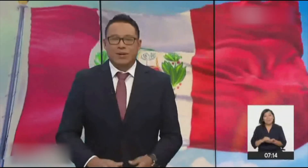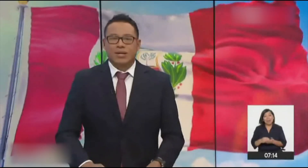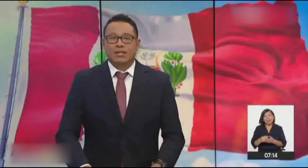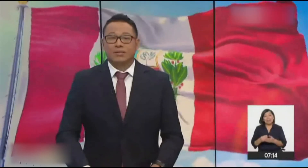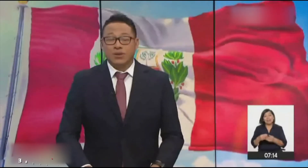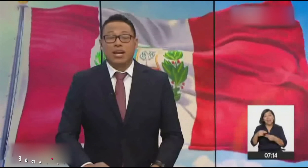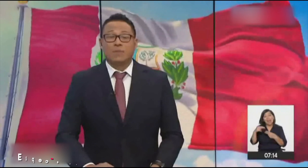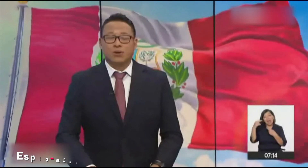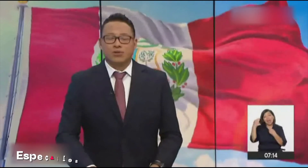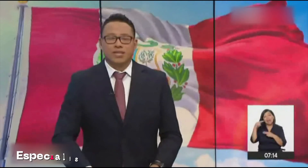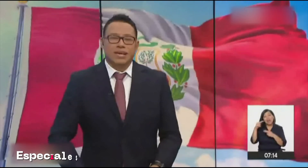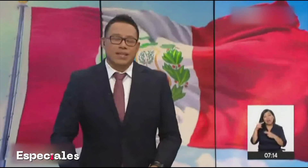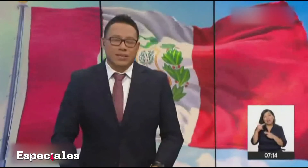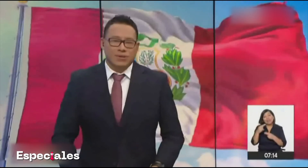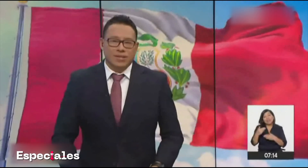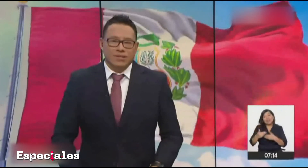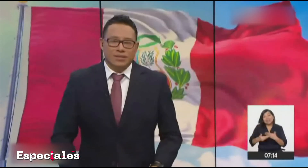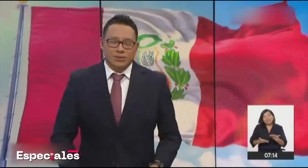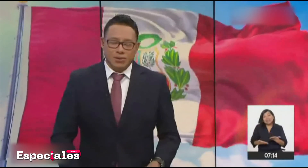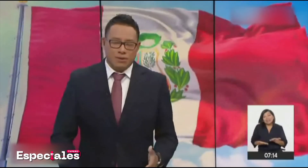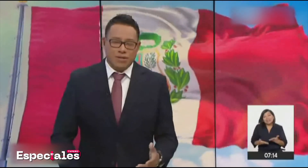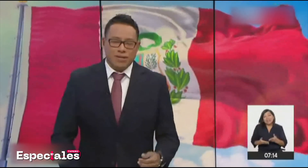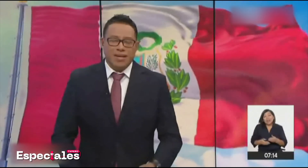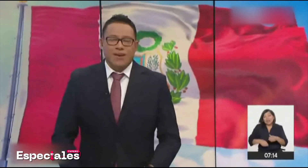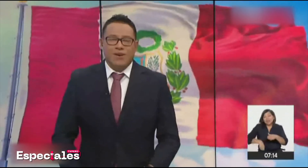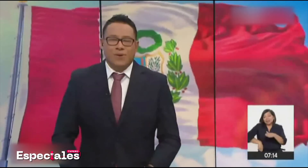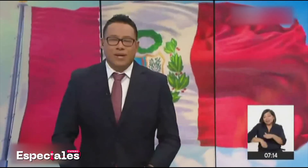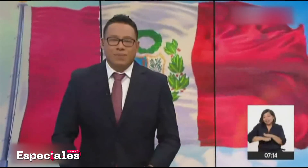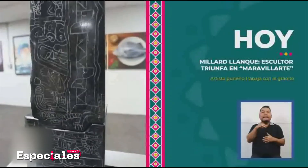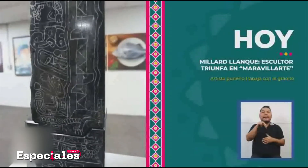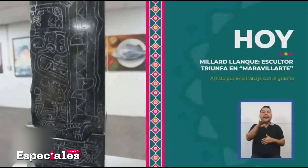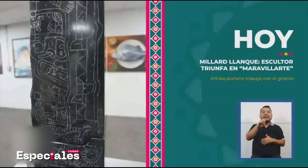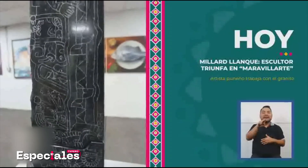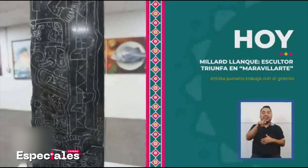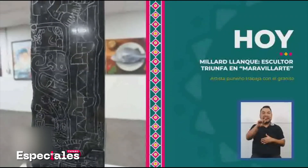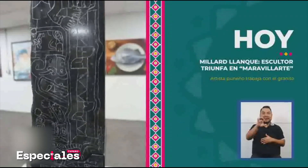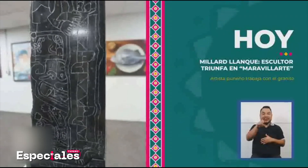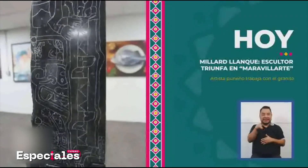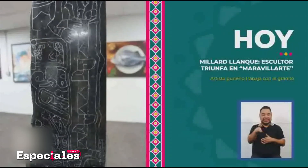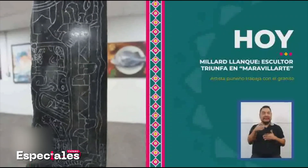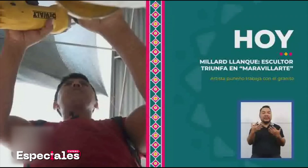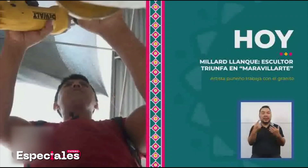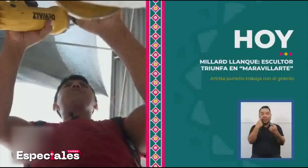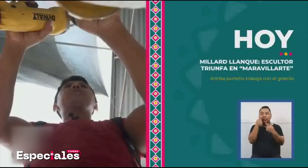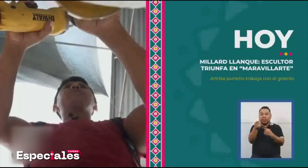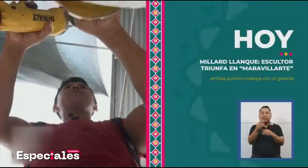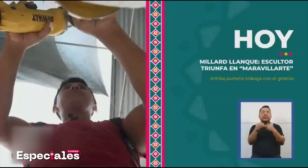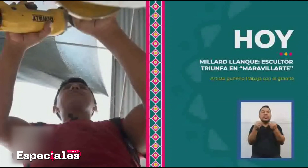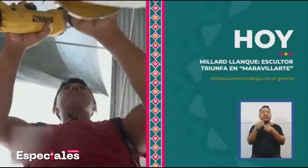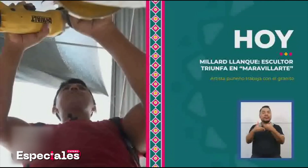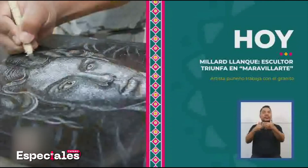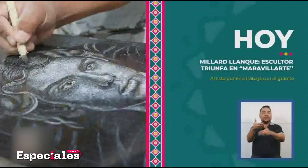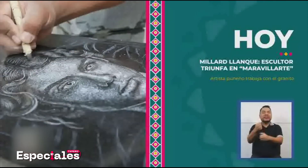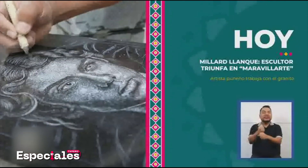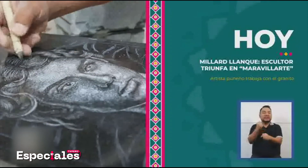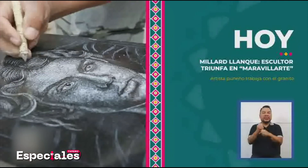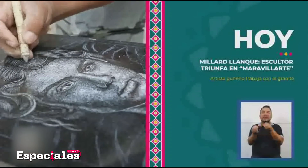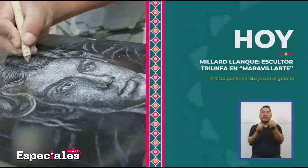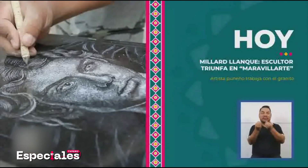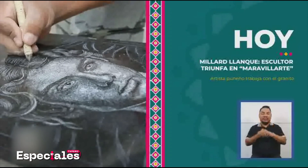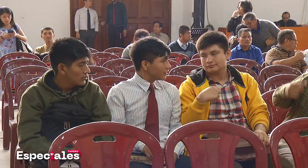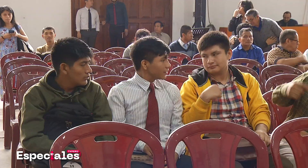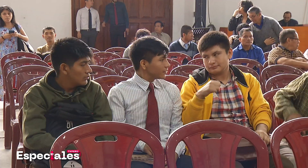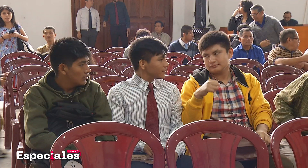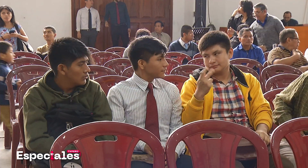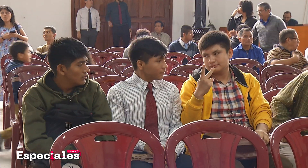no olvidemos es que la forma correcta de decir es lengua de señas y no lenguaje de señas como algunos lo